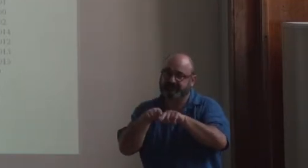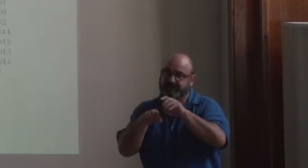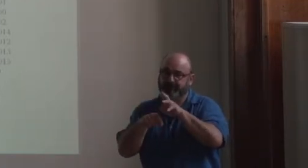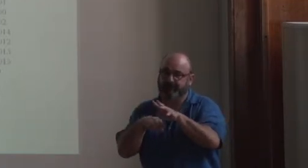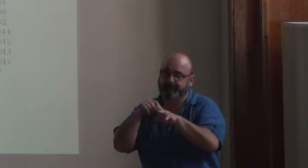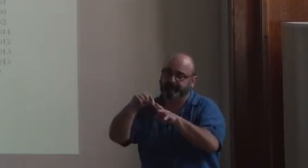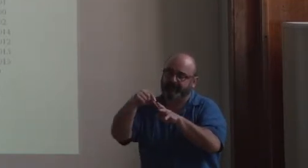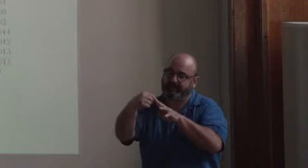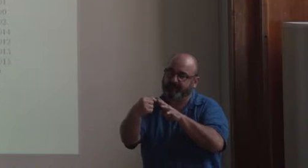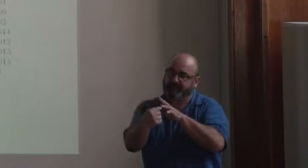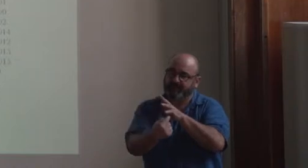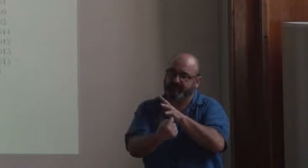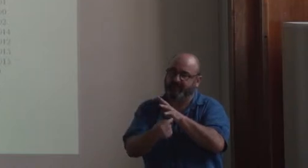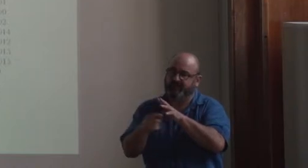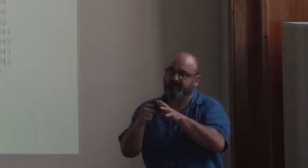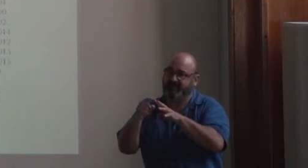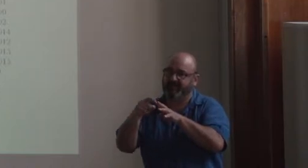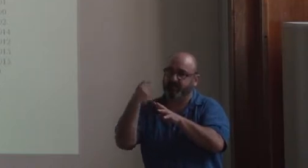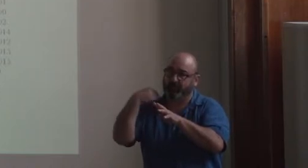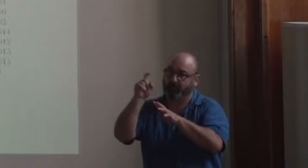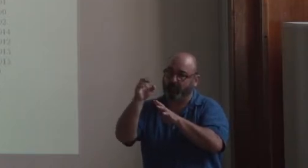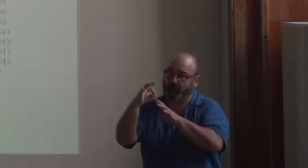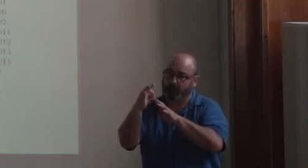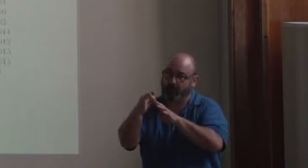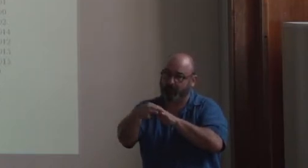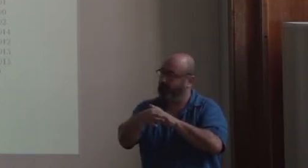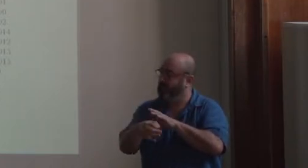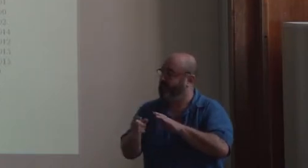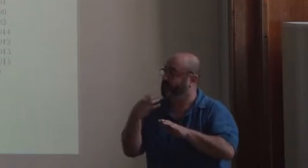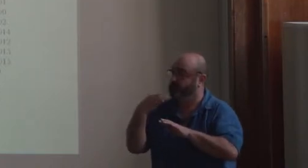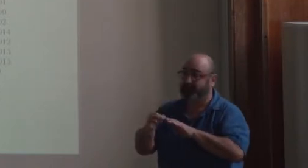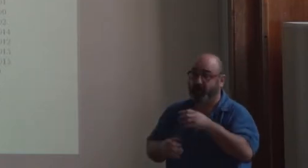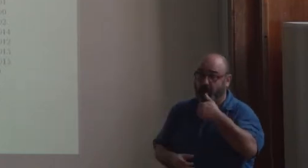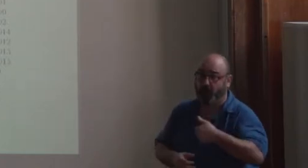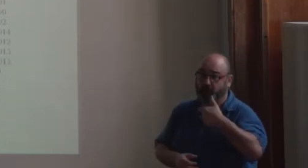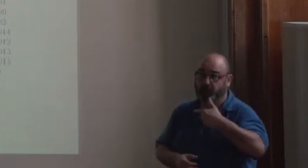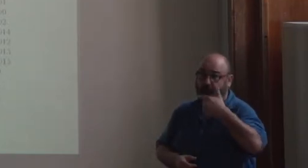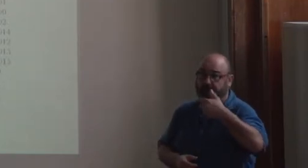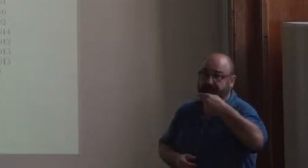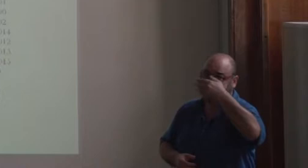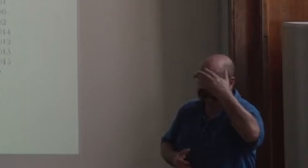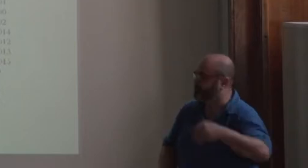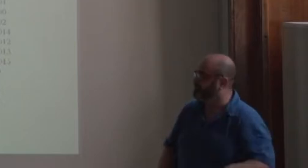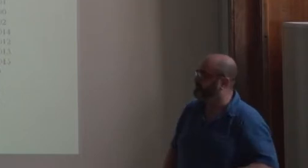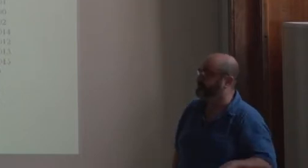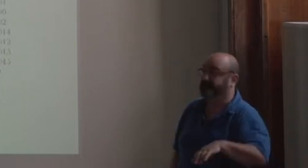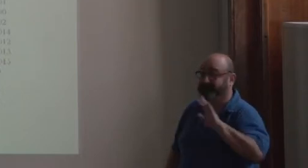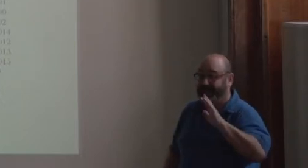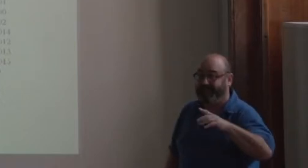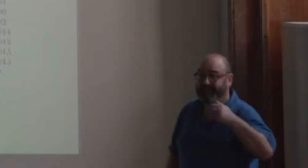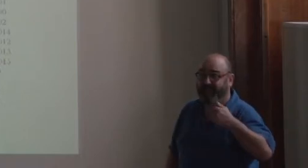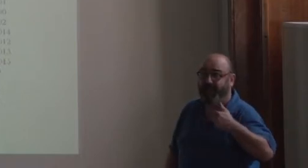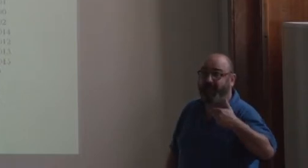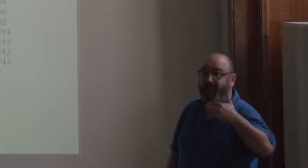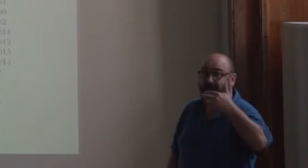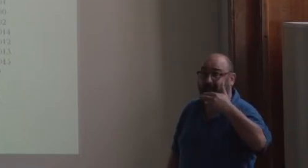patte, à chaque pin qui est exposé sur le côté de la carte. Et ces numéros sont D1, D2, D3, etc. Mais ce ne sont